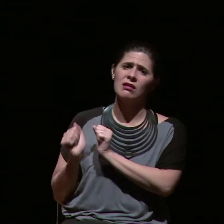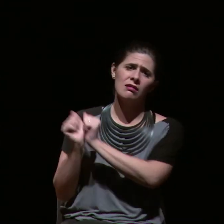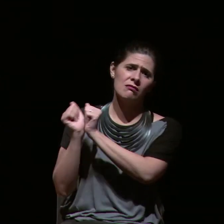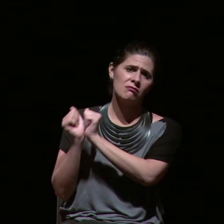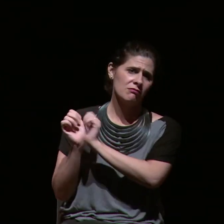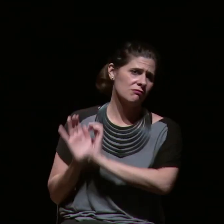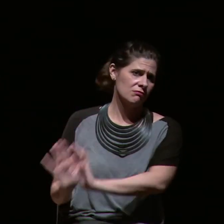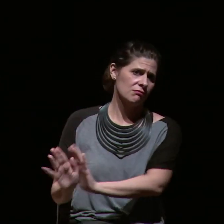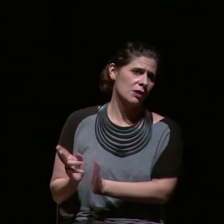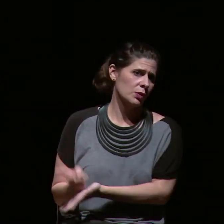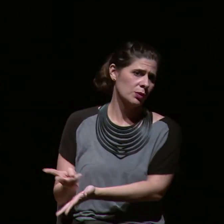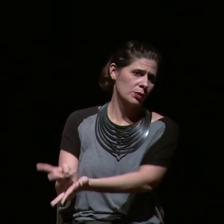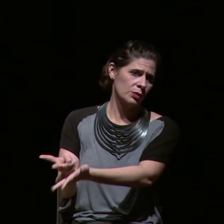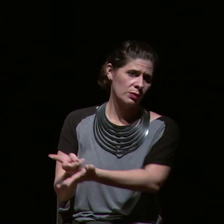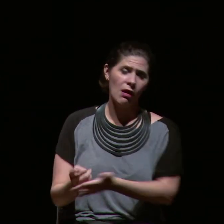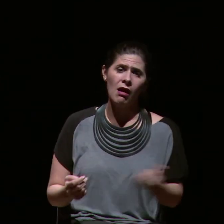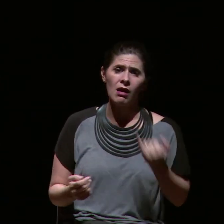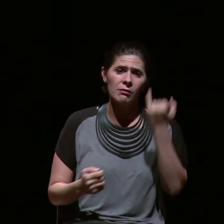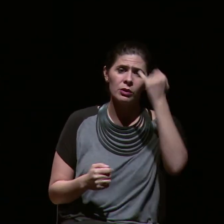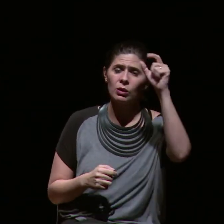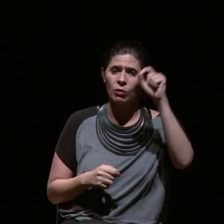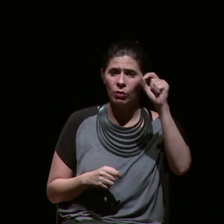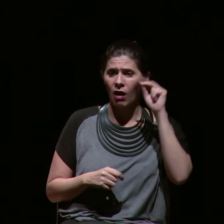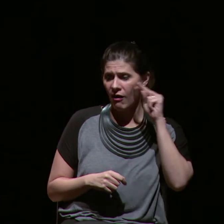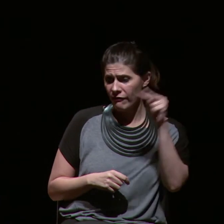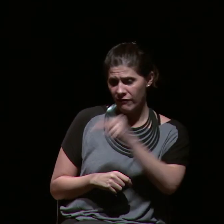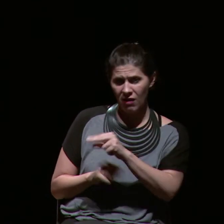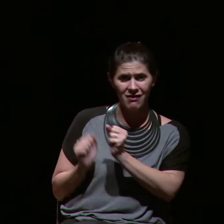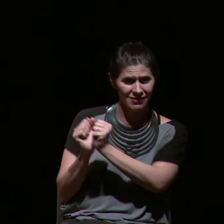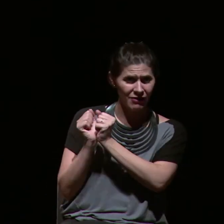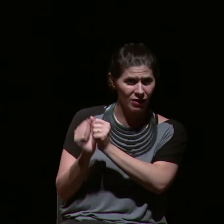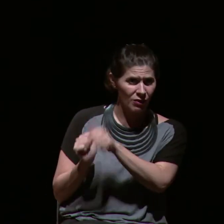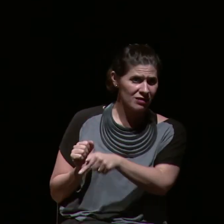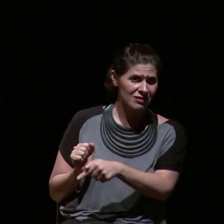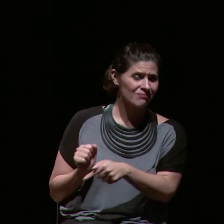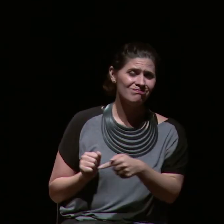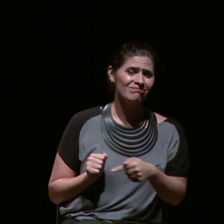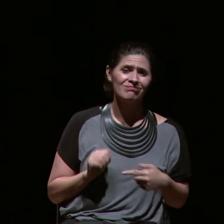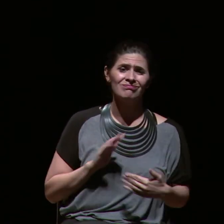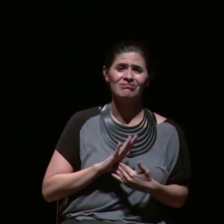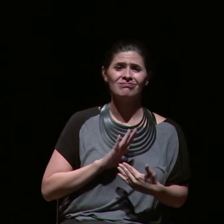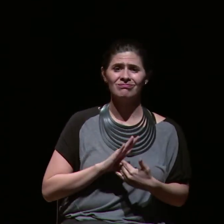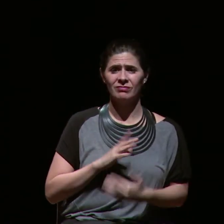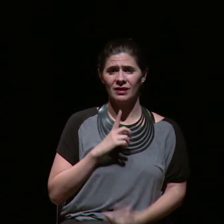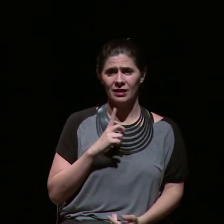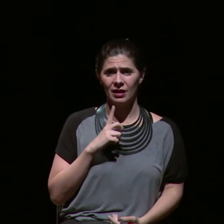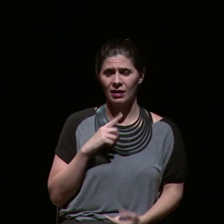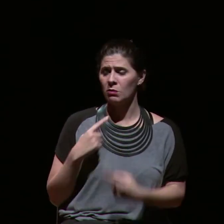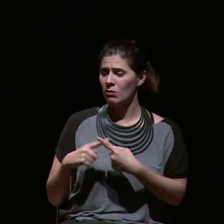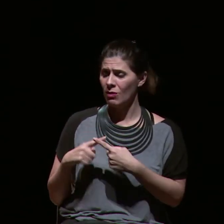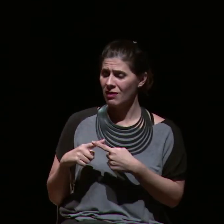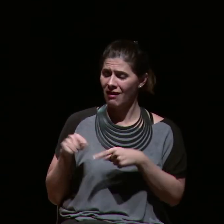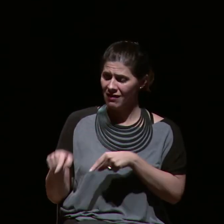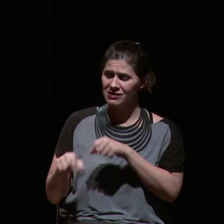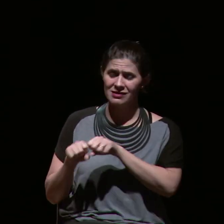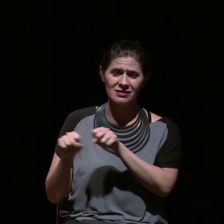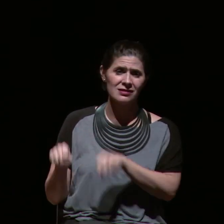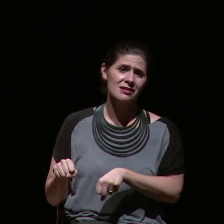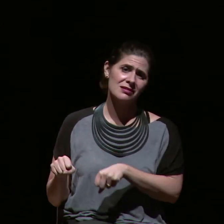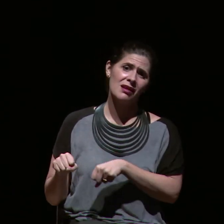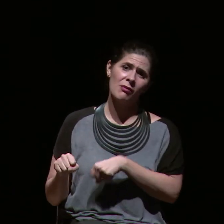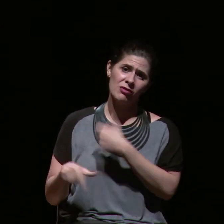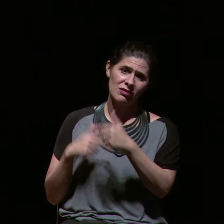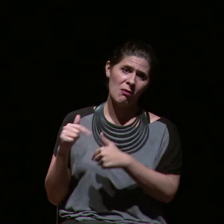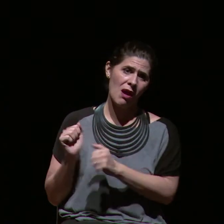mais a implantação de uma modernidade que via na escravidão um enorme empecilho, já que o sistema de trabalho escravo era incompatível com a escala